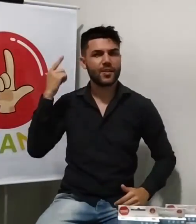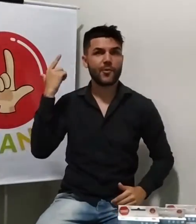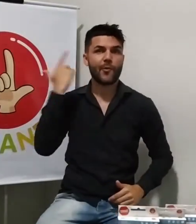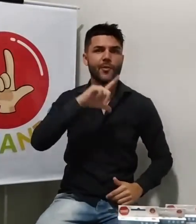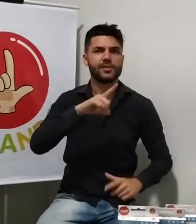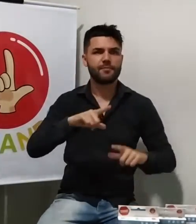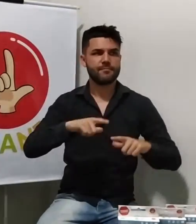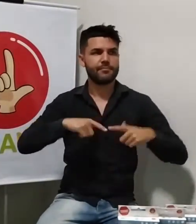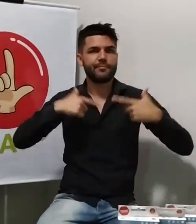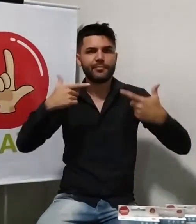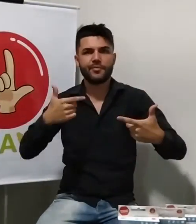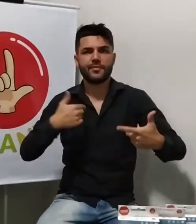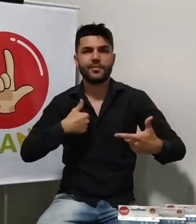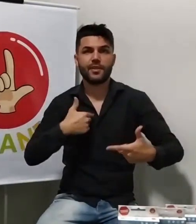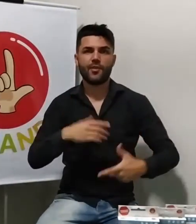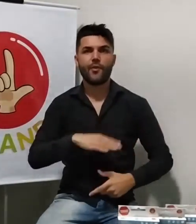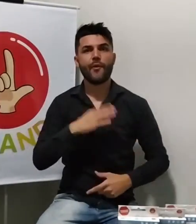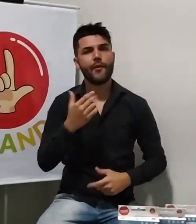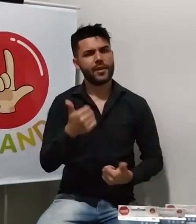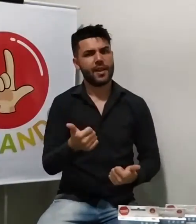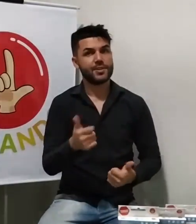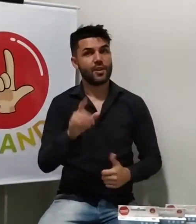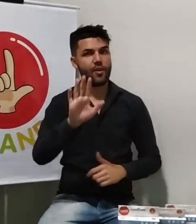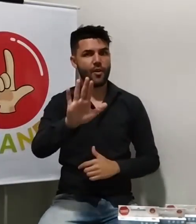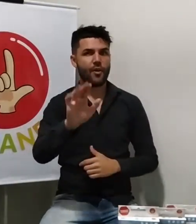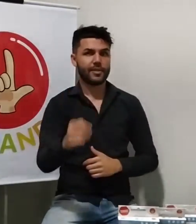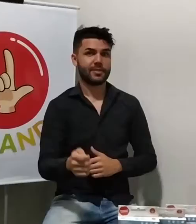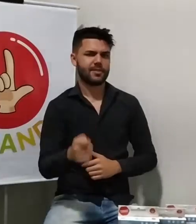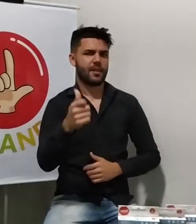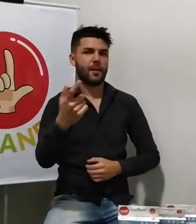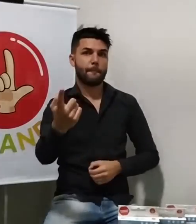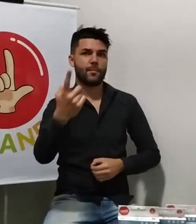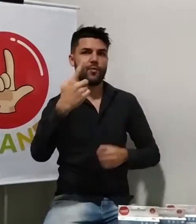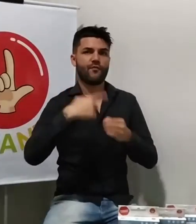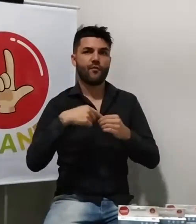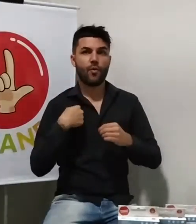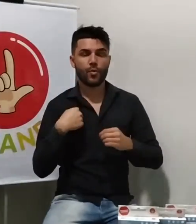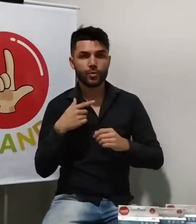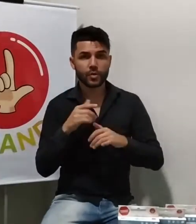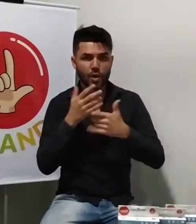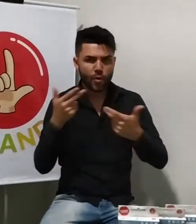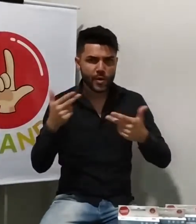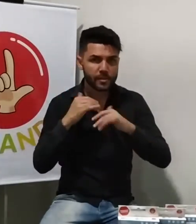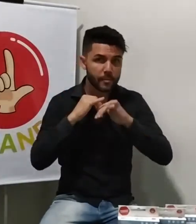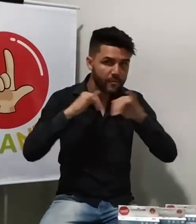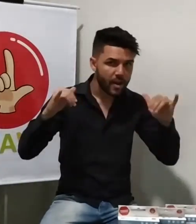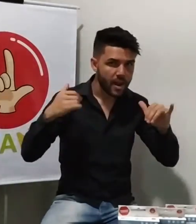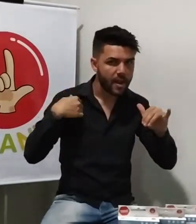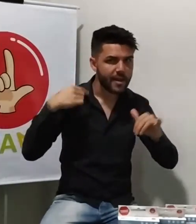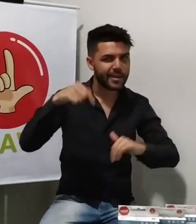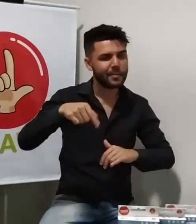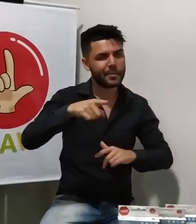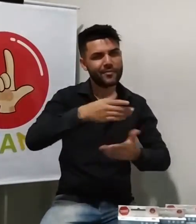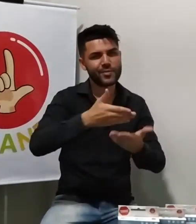negócio acontecer. Gente, não sai daí não, daqui a pouco eu volto, eu tenho mais coisa para falar para vocês aqui nesse episódio do GVCast, hein? Segura aí.